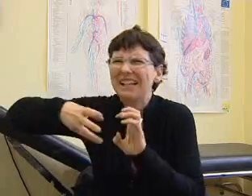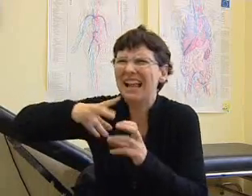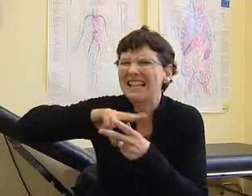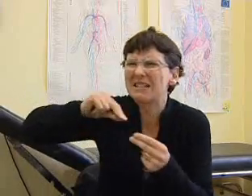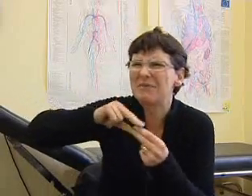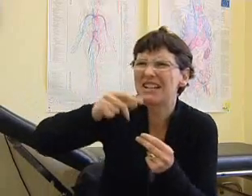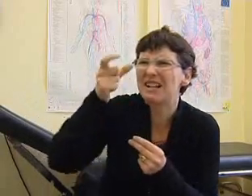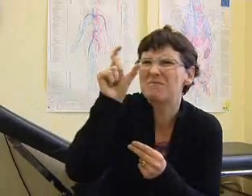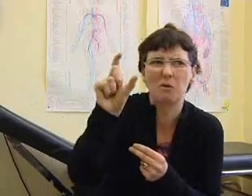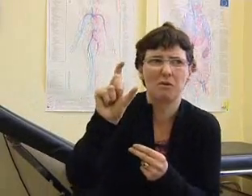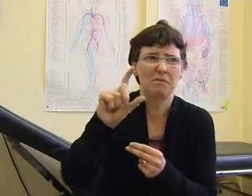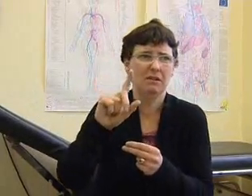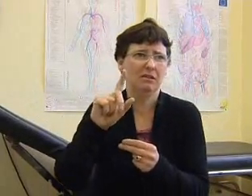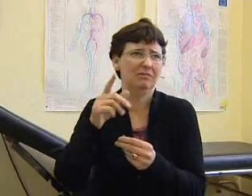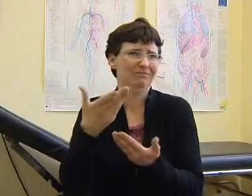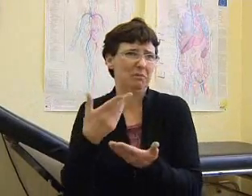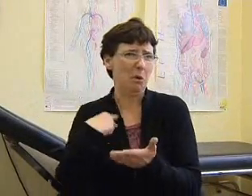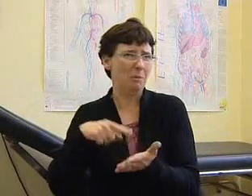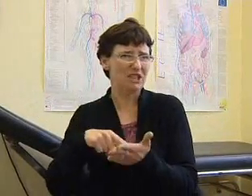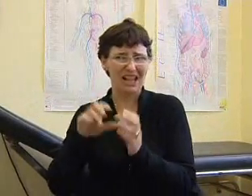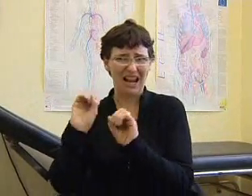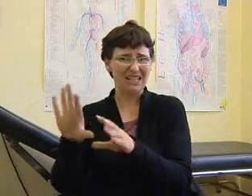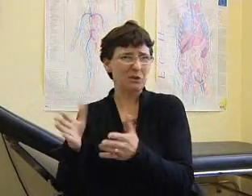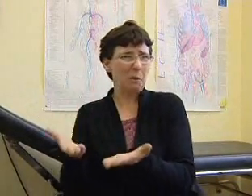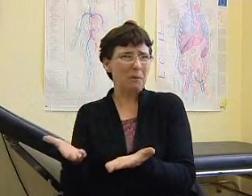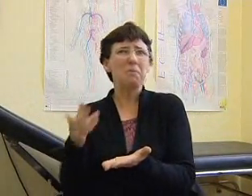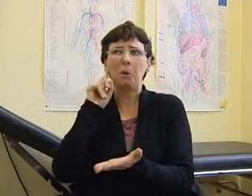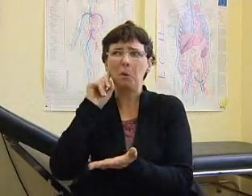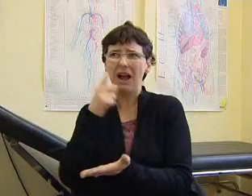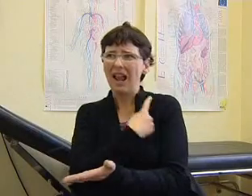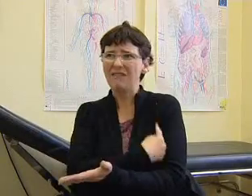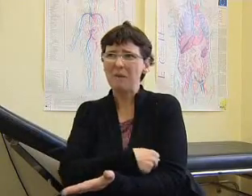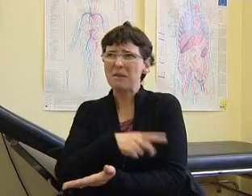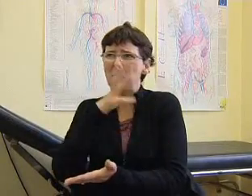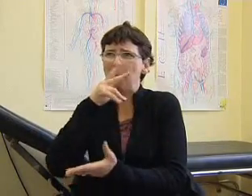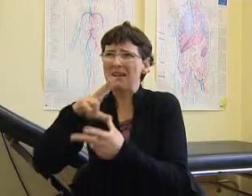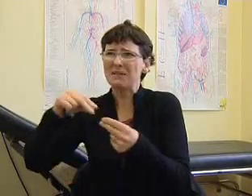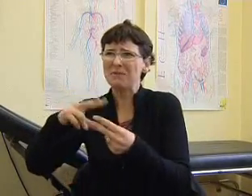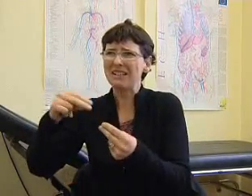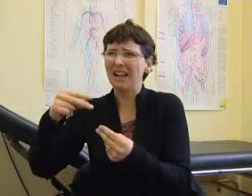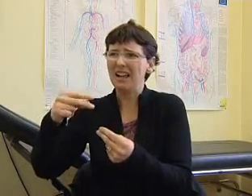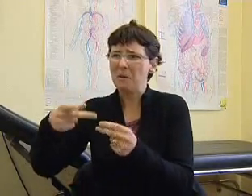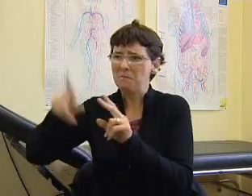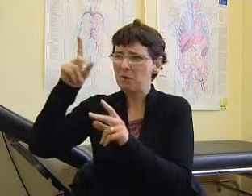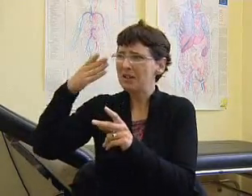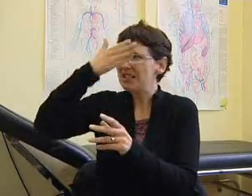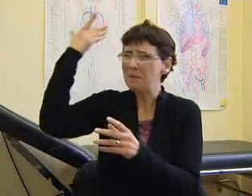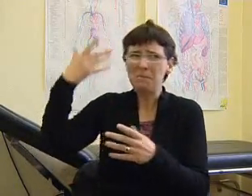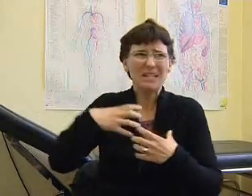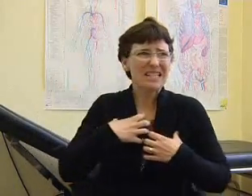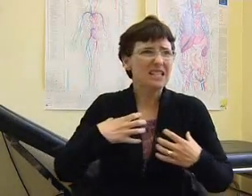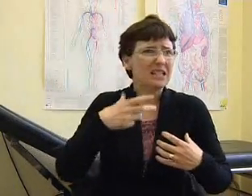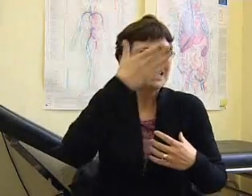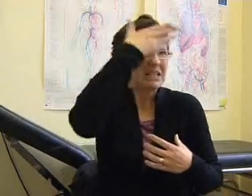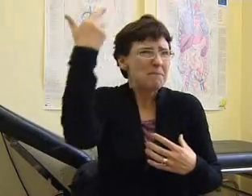Dès qu'il y avait un mot trop compliqué, elle n'arrivait pas à expliquer et j'étais finalement coincée. Et en fait, j'ai